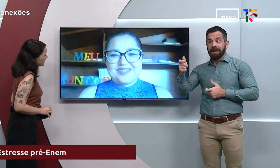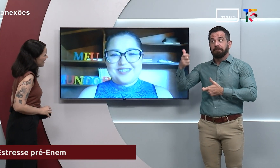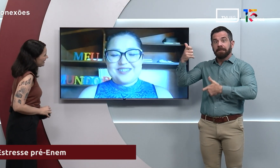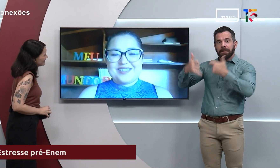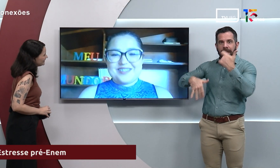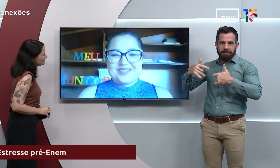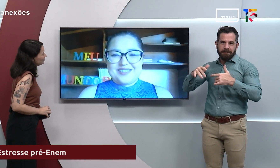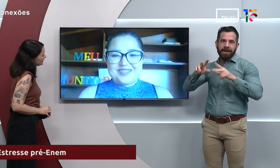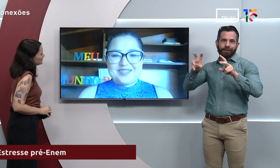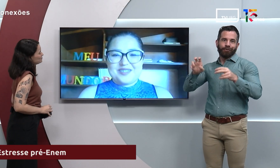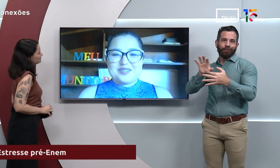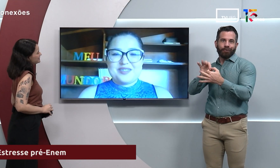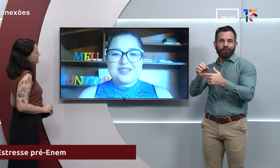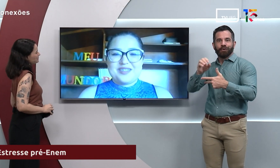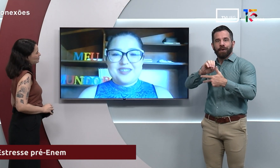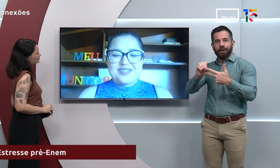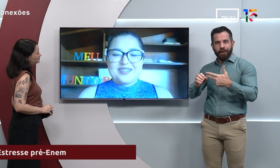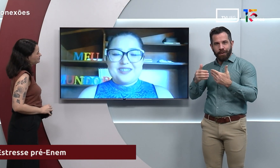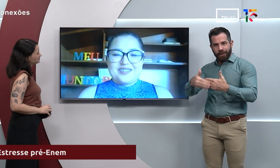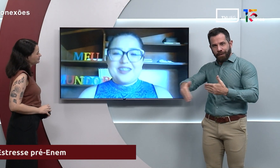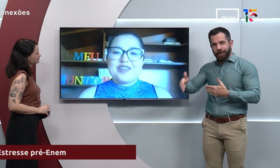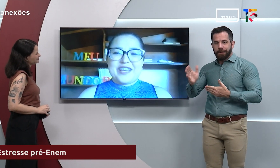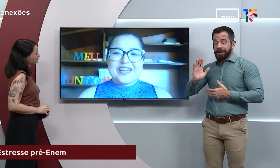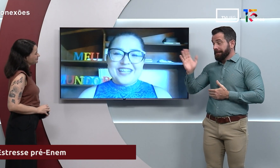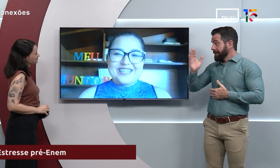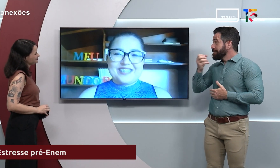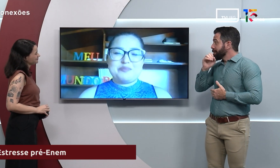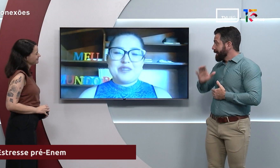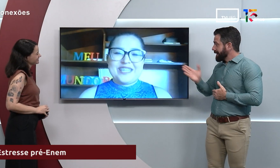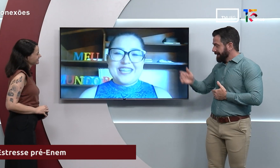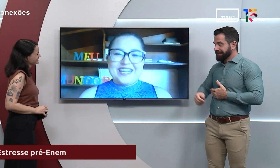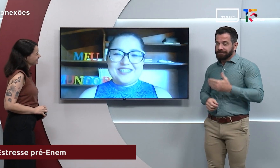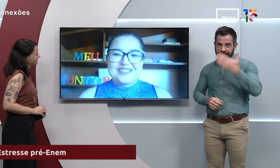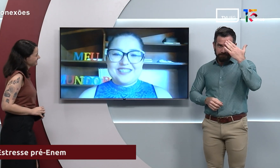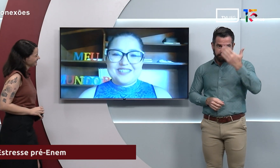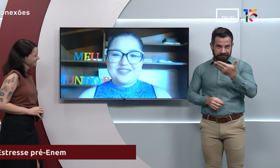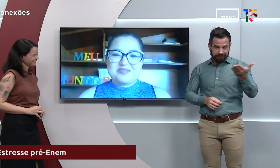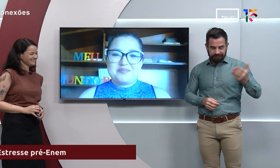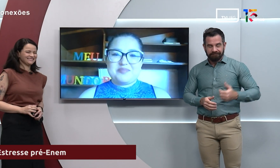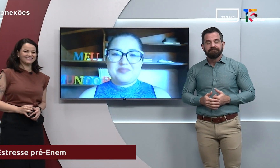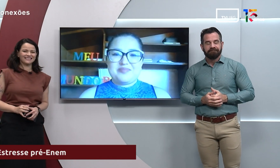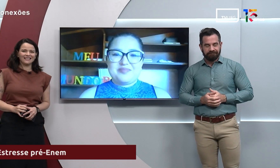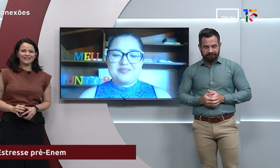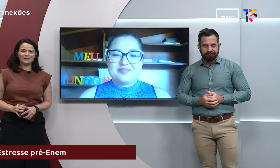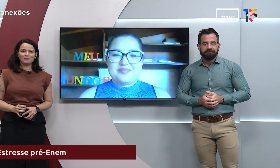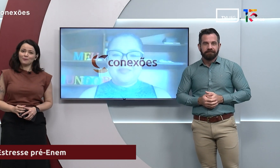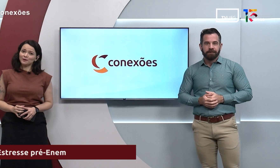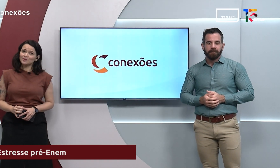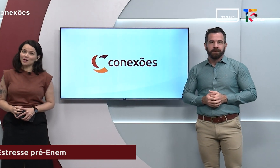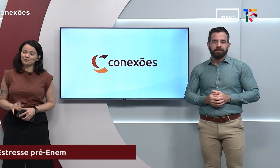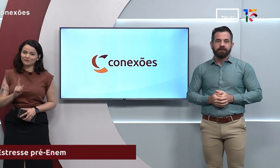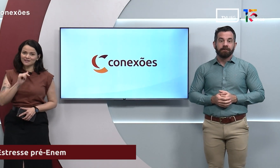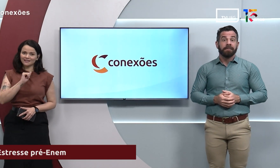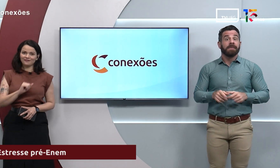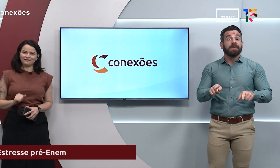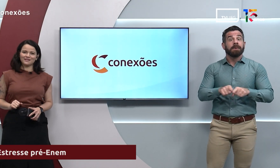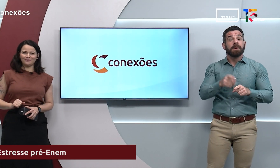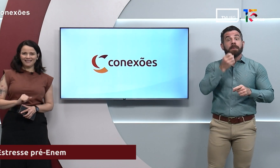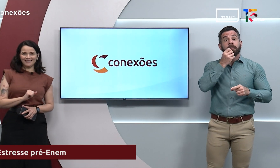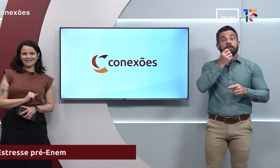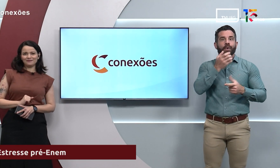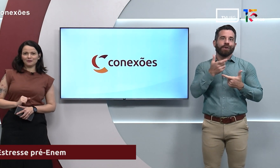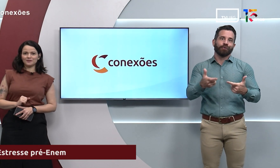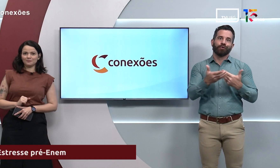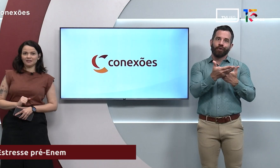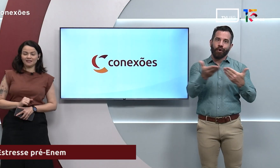Muito obrigada. Boa tarde para você. Eu que agradeço. Boa tarde. Bom, e boa sorte para você que vai fazer o